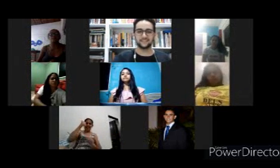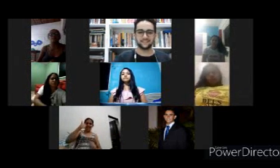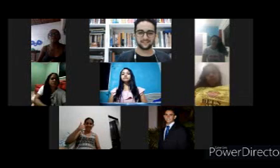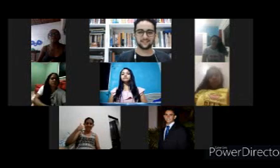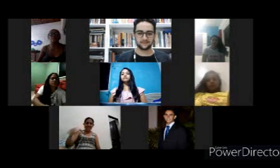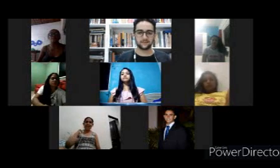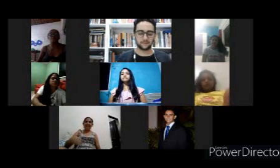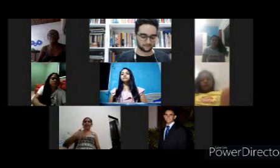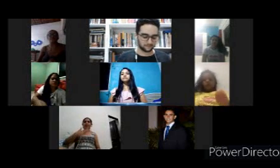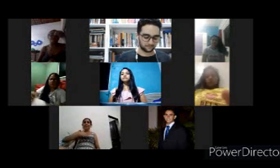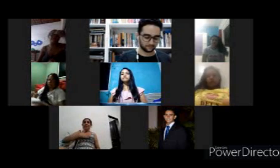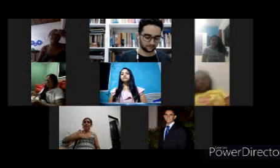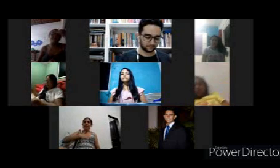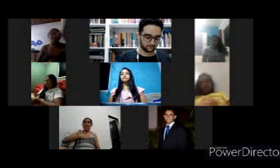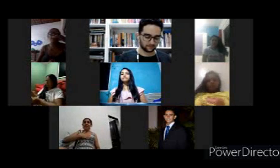Jaca. Agora, minha